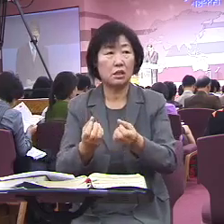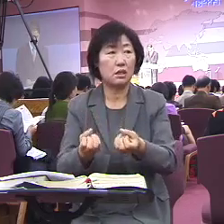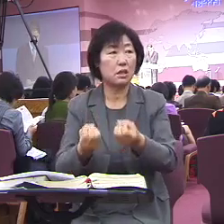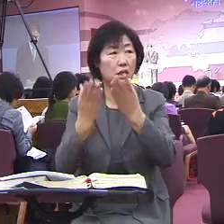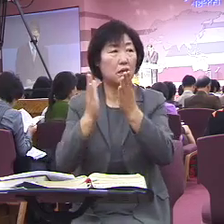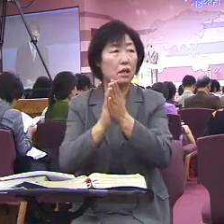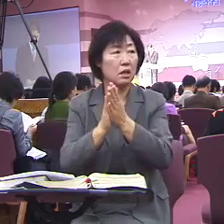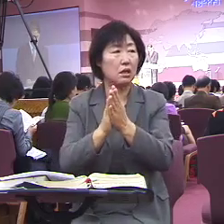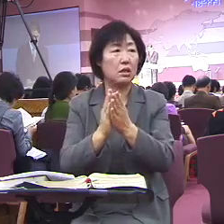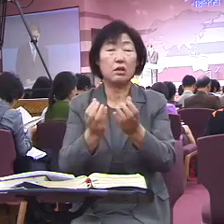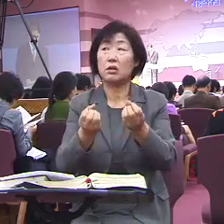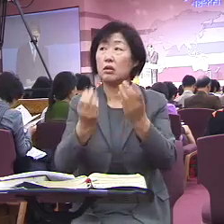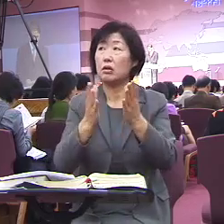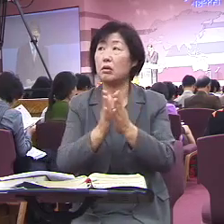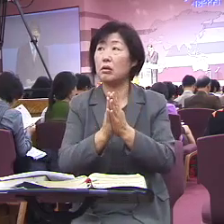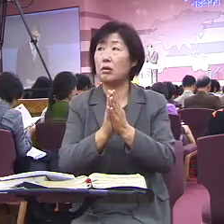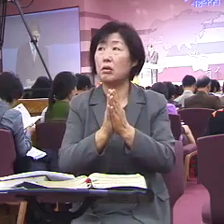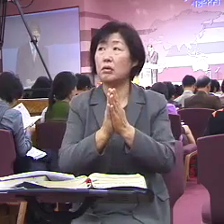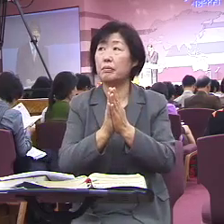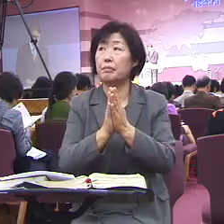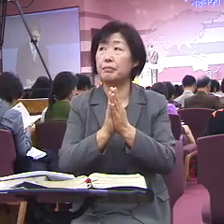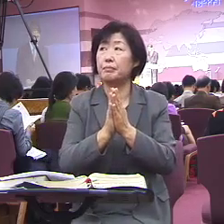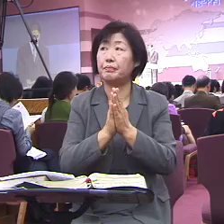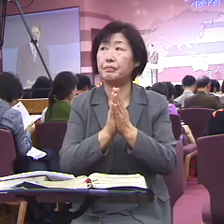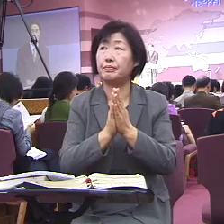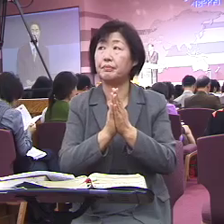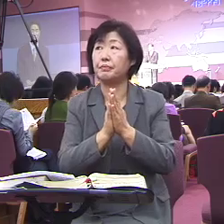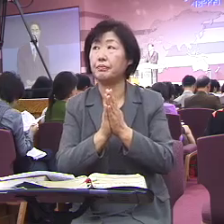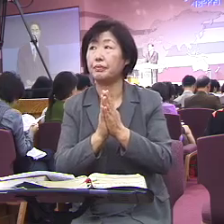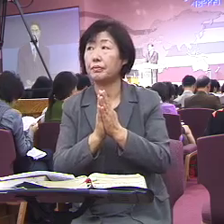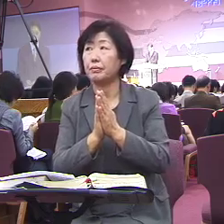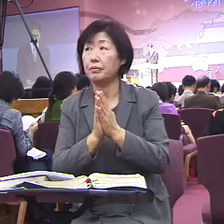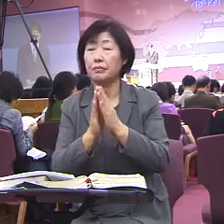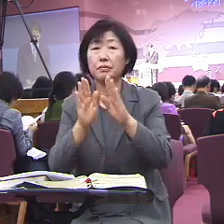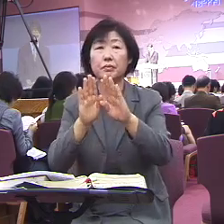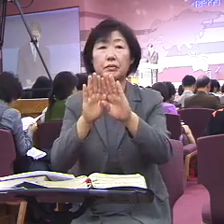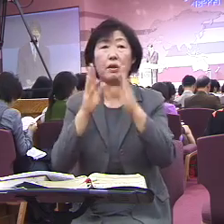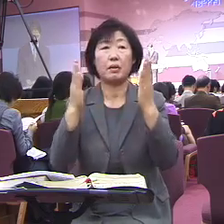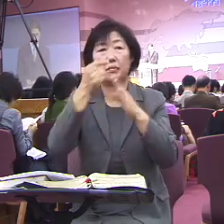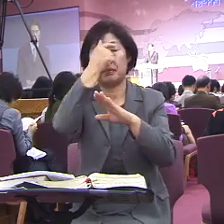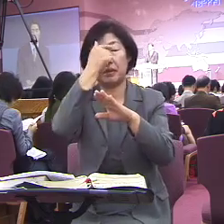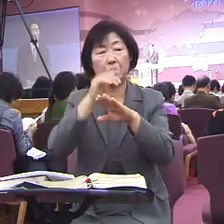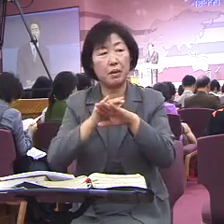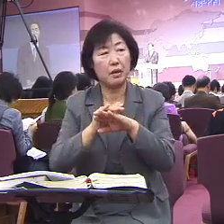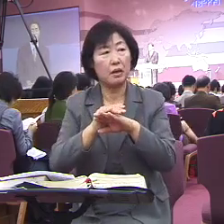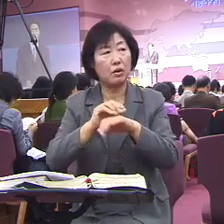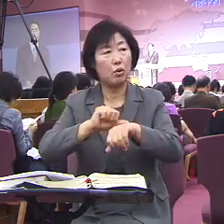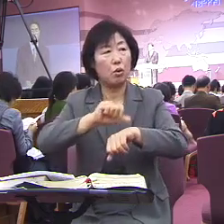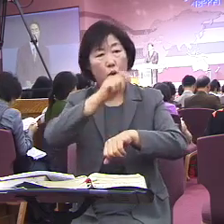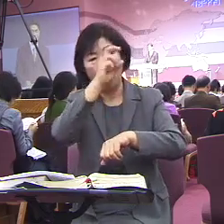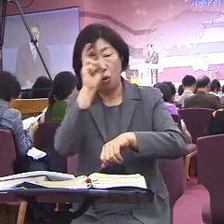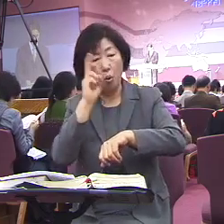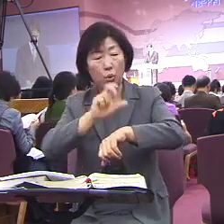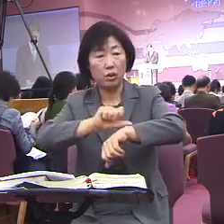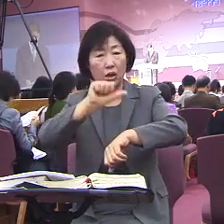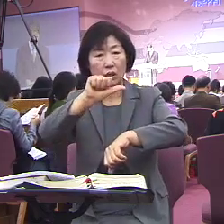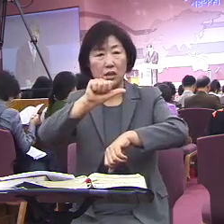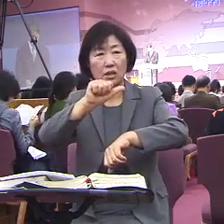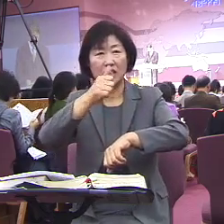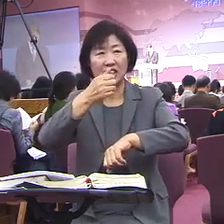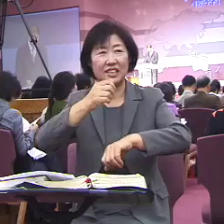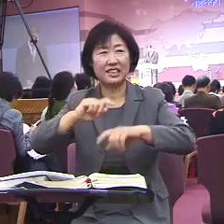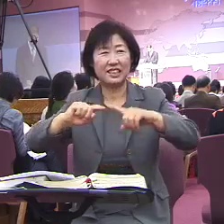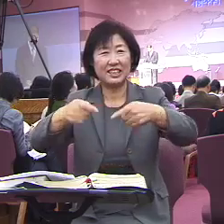축하드립니다. 계략기 집을 여신 마정홍 집사님, 마상홍 집사님 기억 예배 오후 5시에 있습니다. 참여하시면 테리야끼 드실